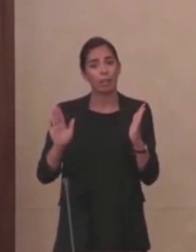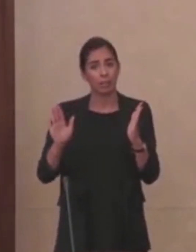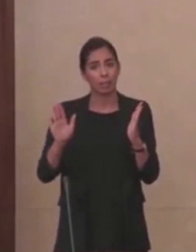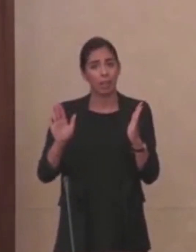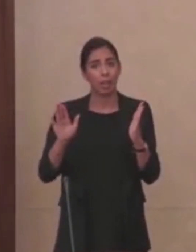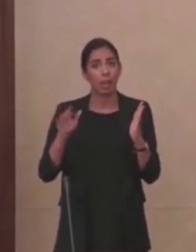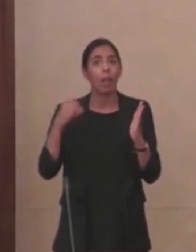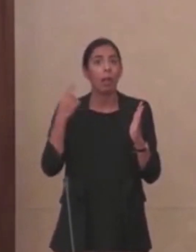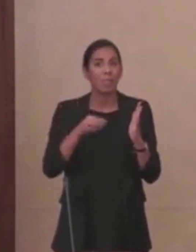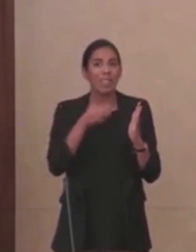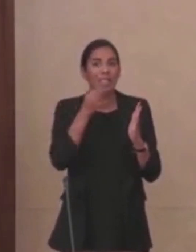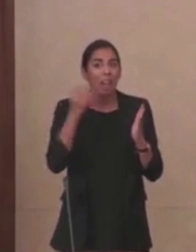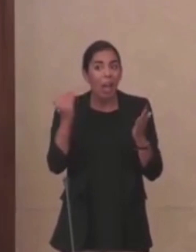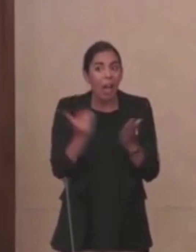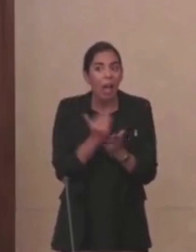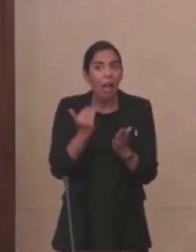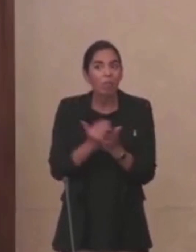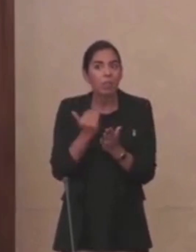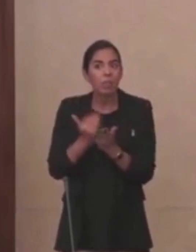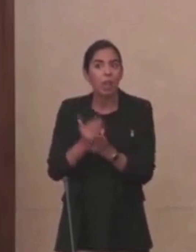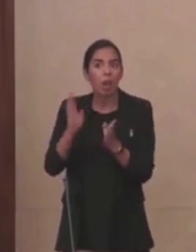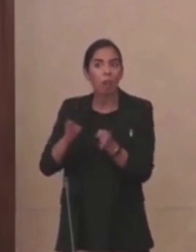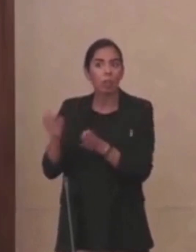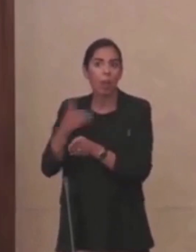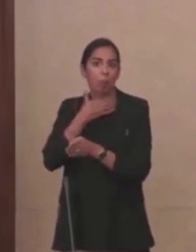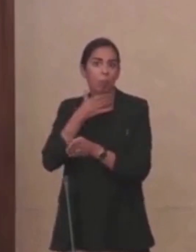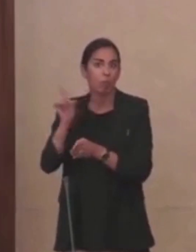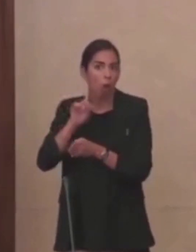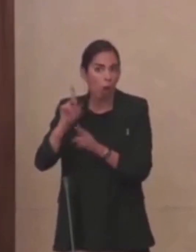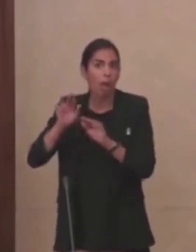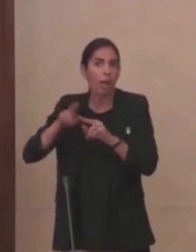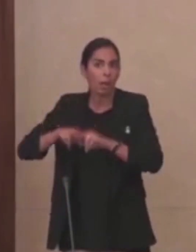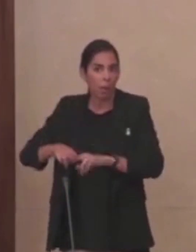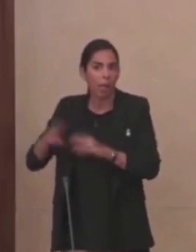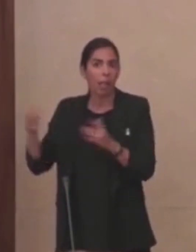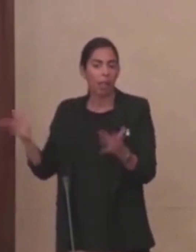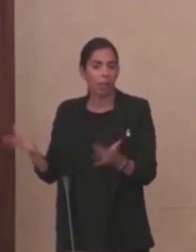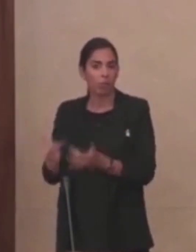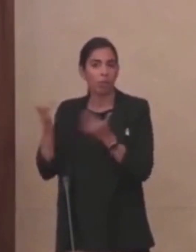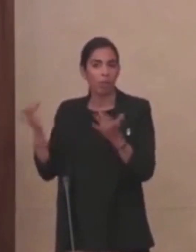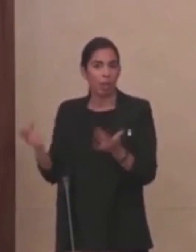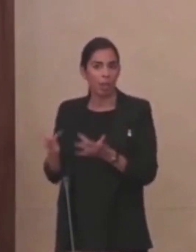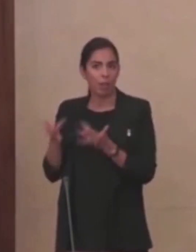éviter donc de mettre sous pression les hôpitaux en